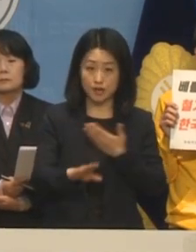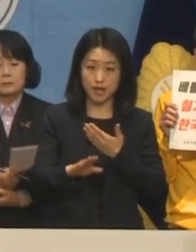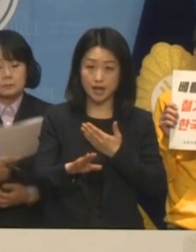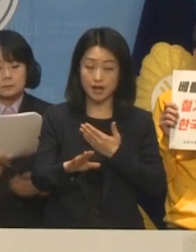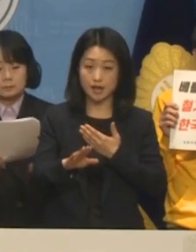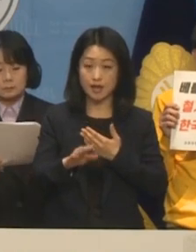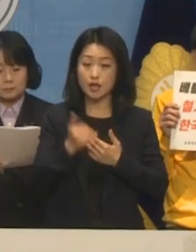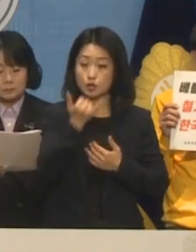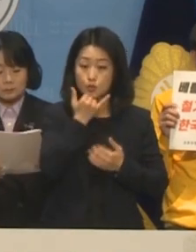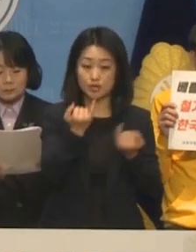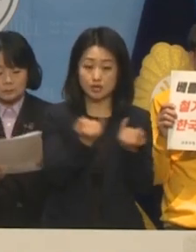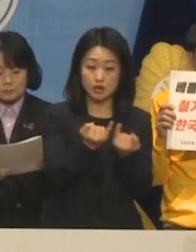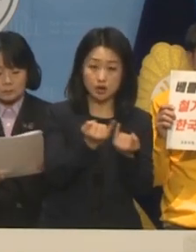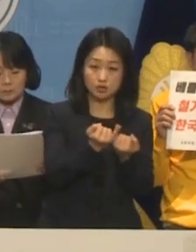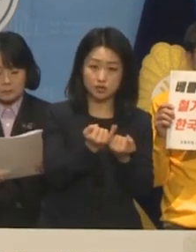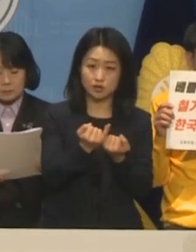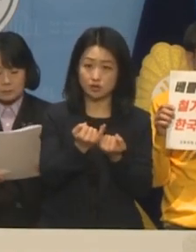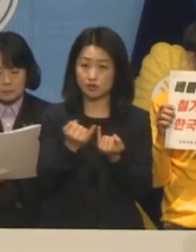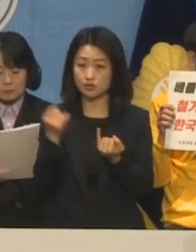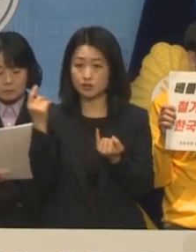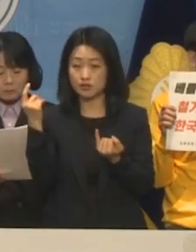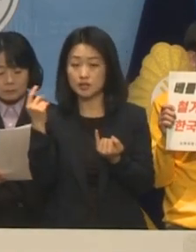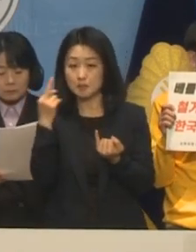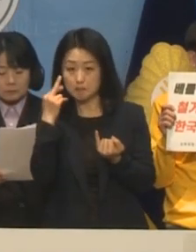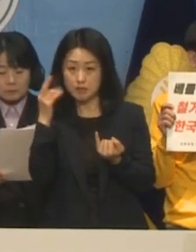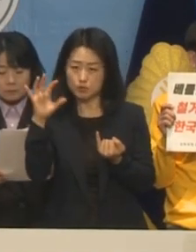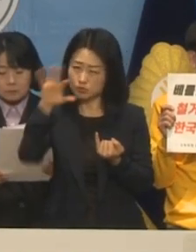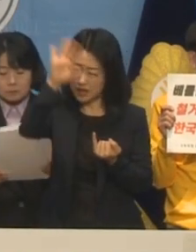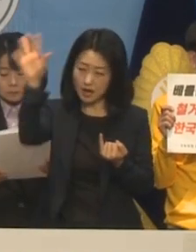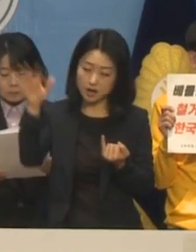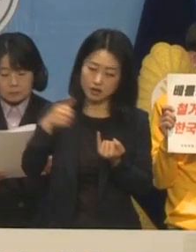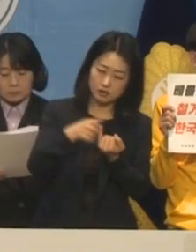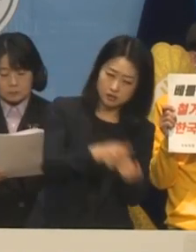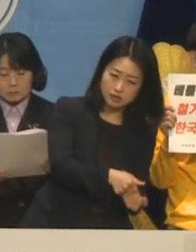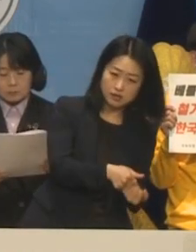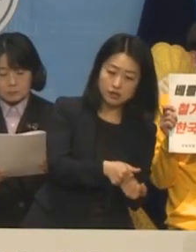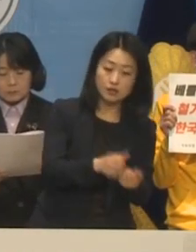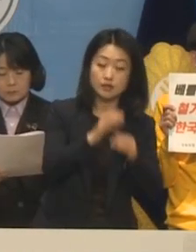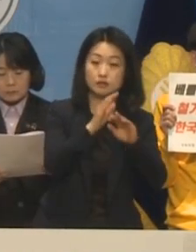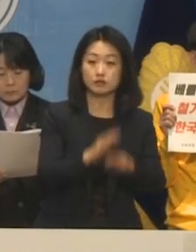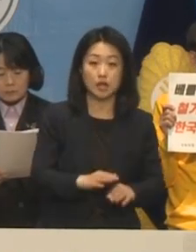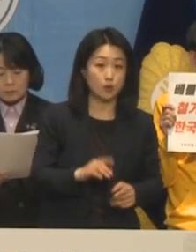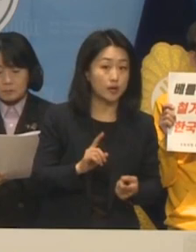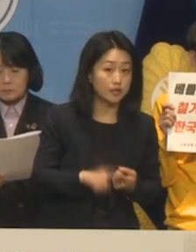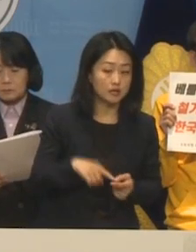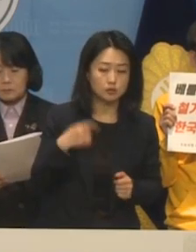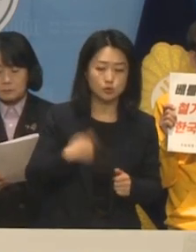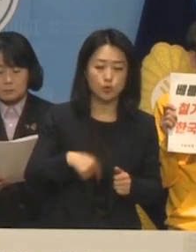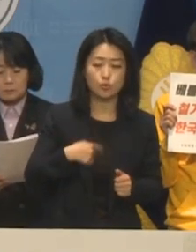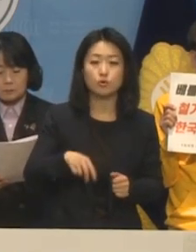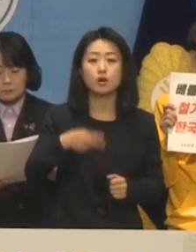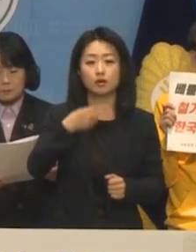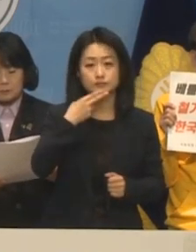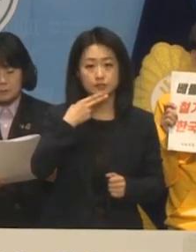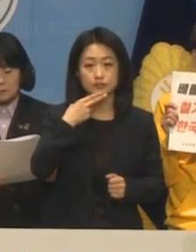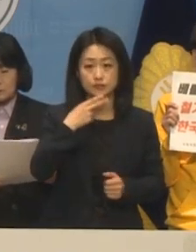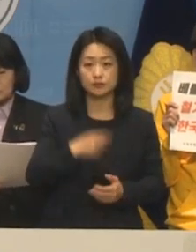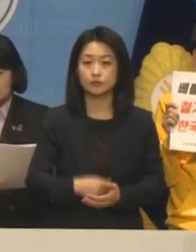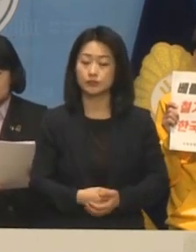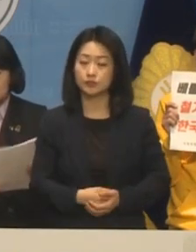달하는 독일 여성 강간 등의 전시 성폭력 역사는 학교에서 교육하고 있지